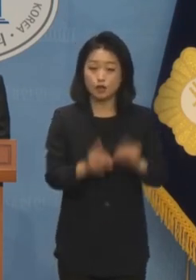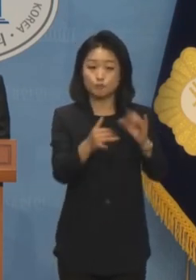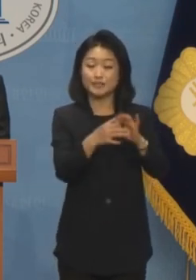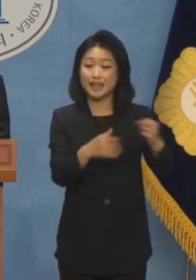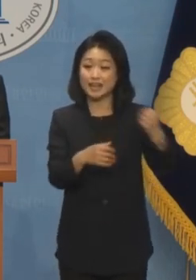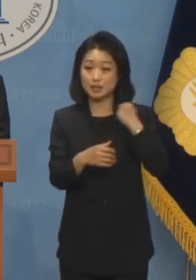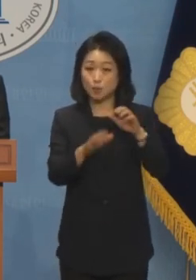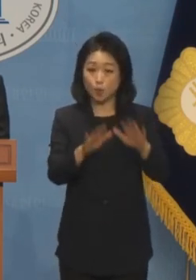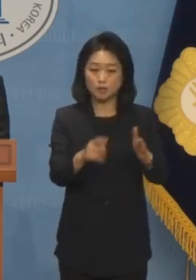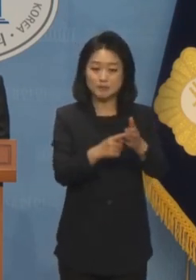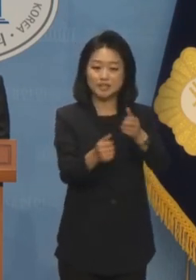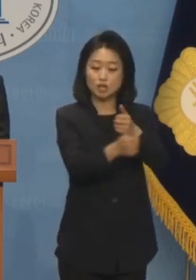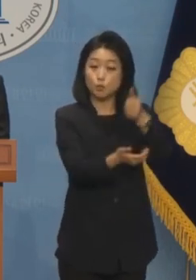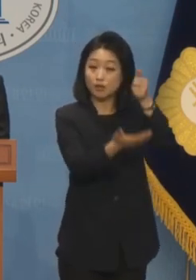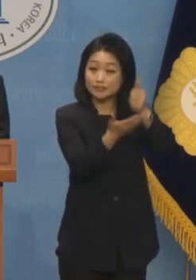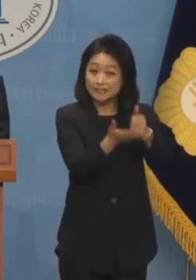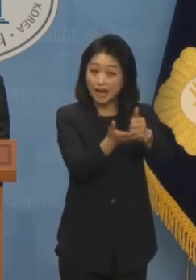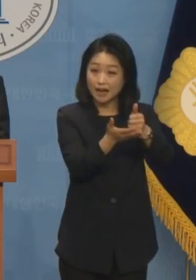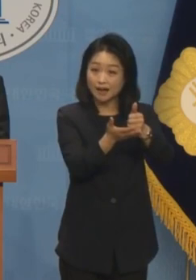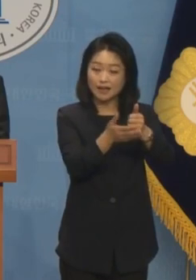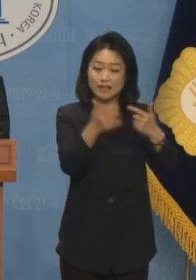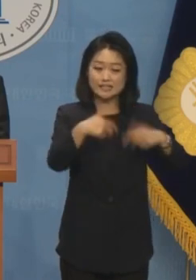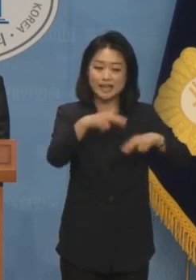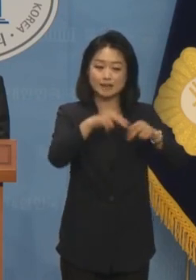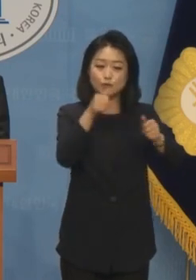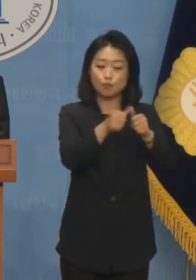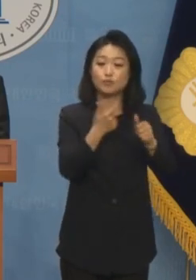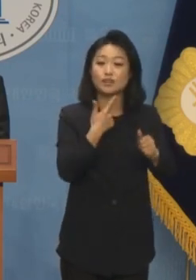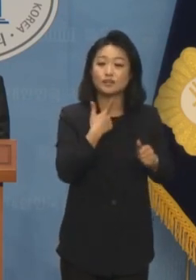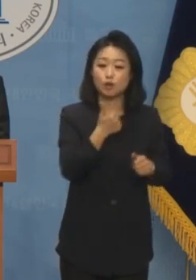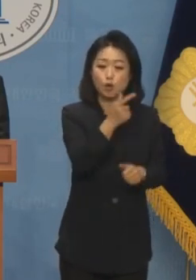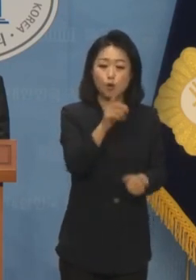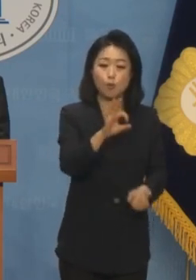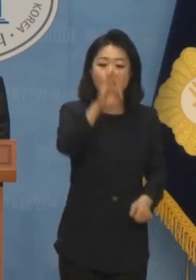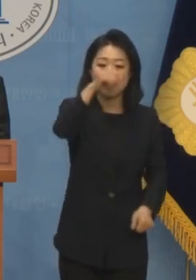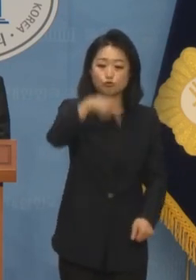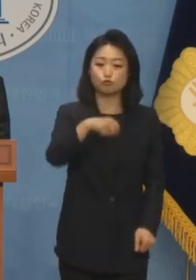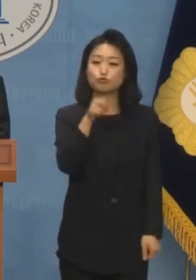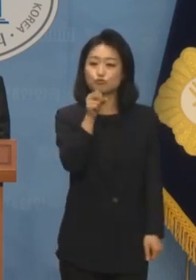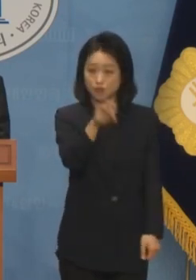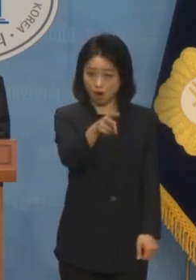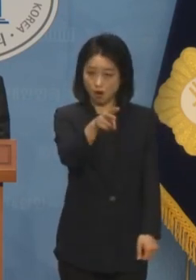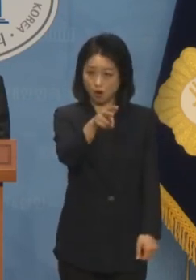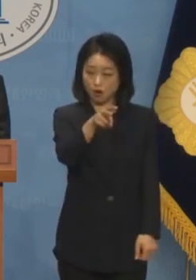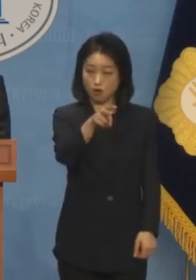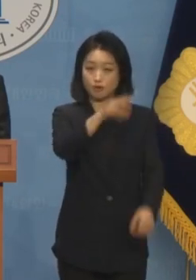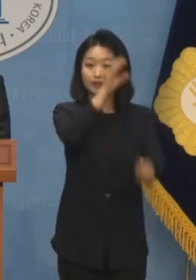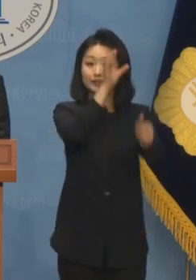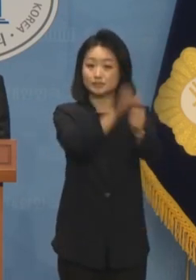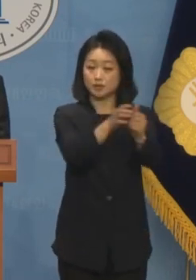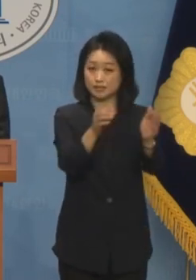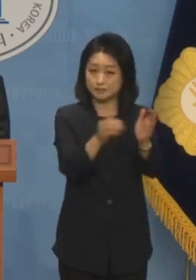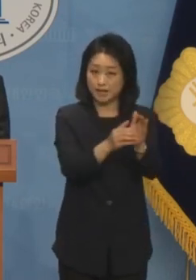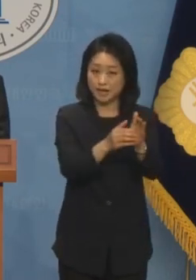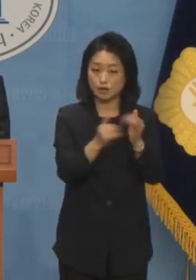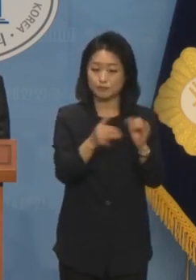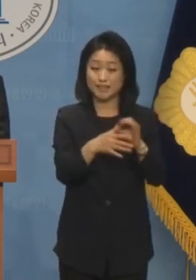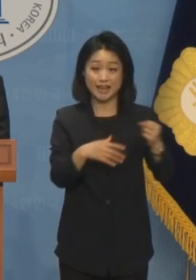국민의힘이 오늘 비대위원장에 당 상임고문인 황우여 전 부총리를 지명했습니다.